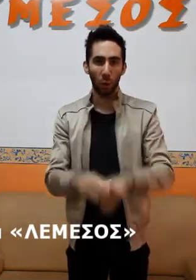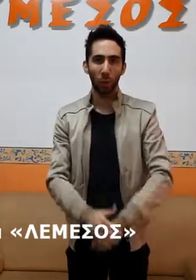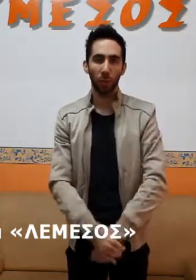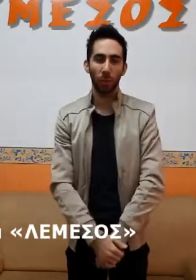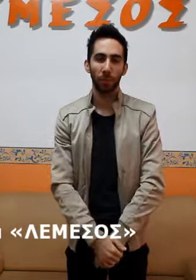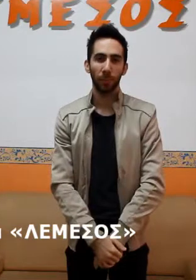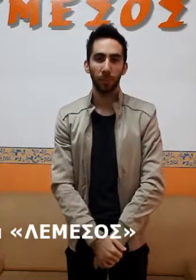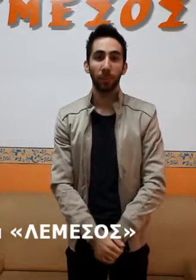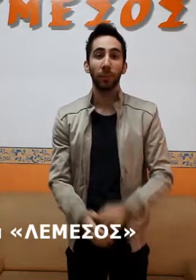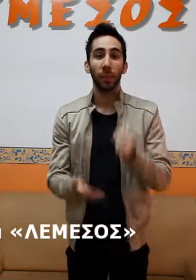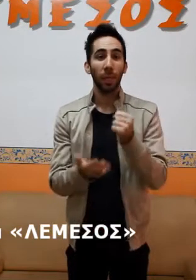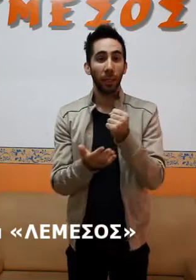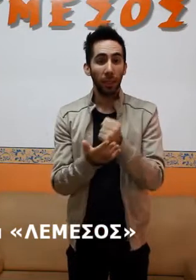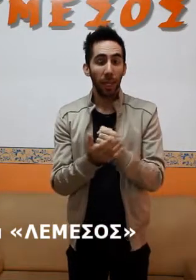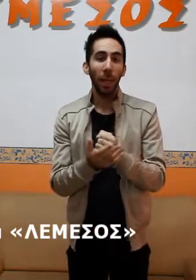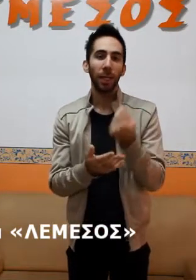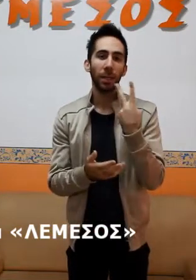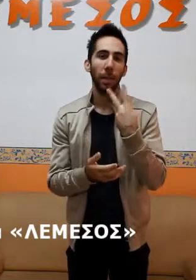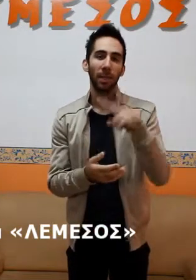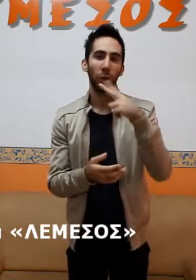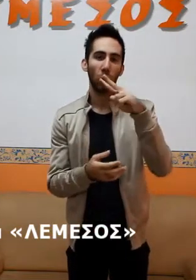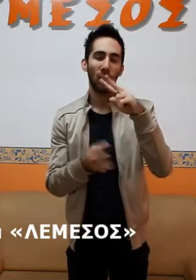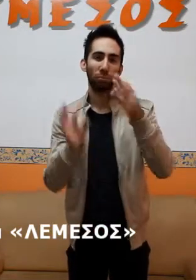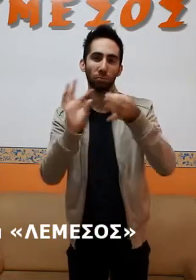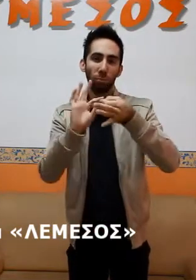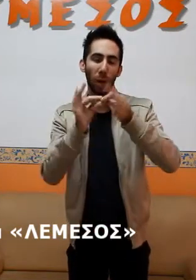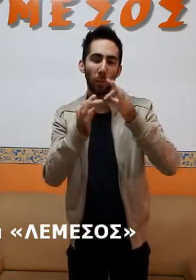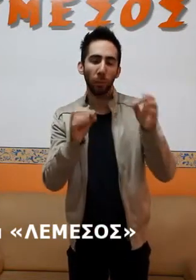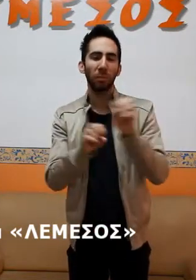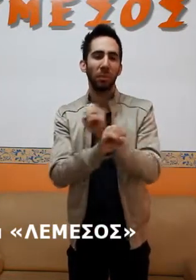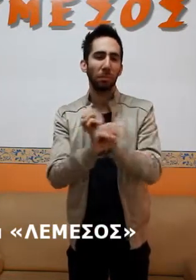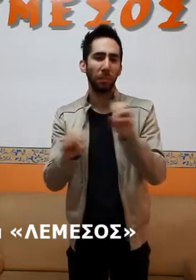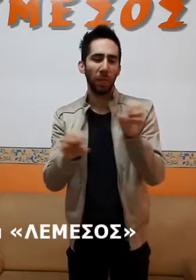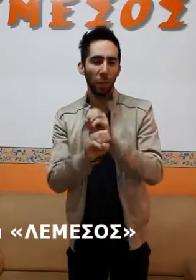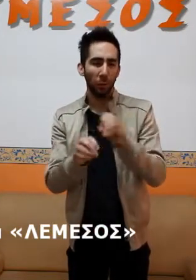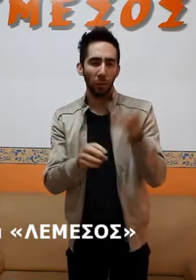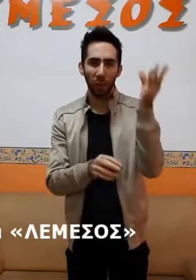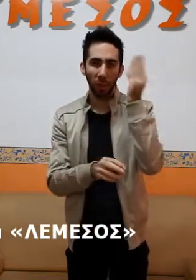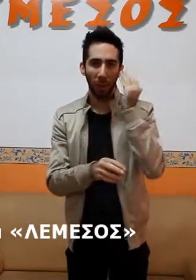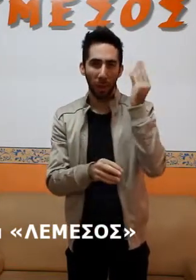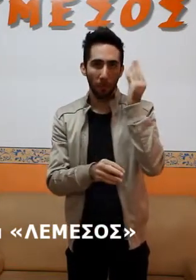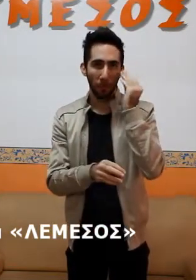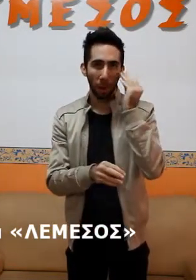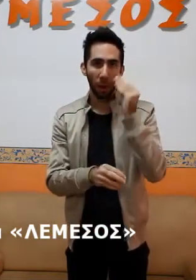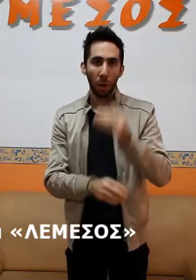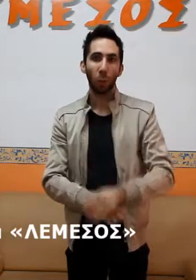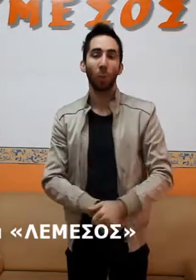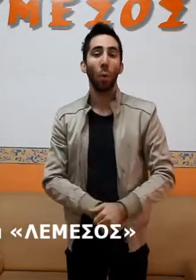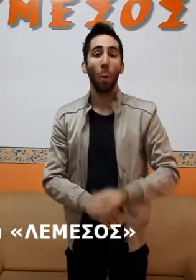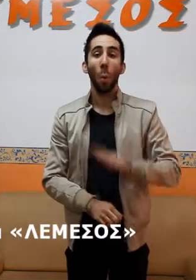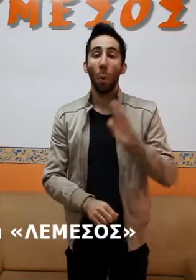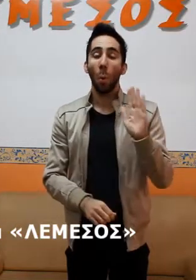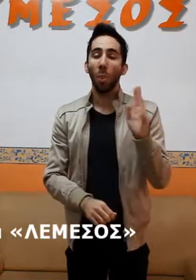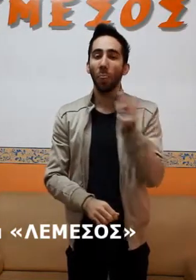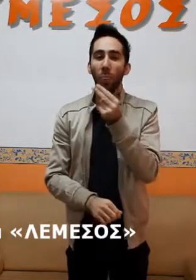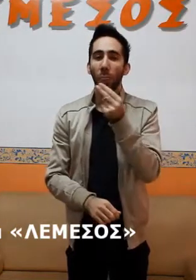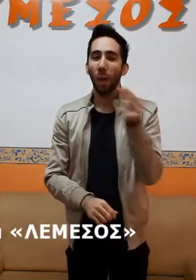και για περισσότερες πληροφορίες και ενημέρωση όσον αφορά τους